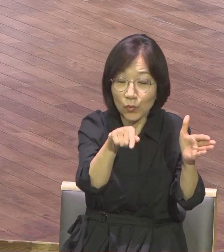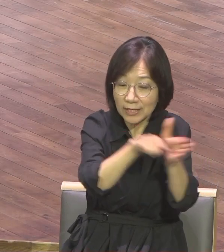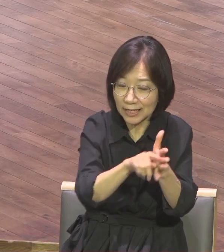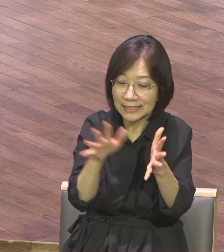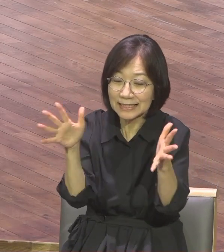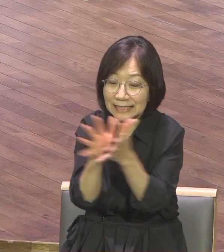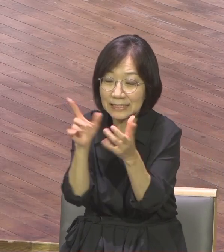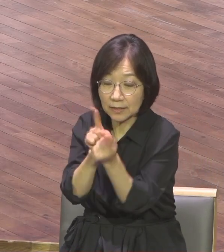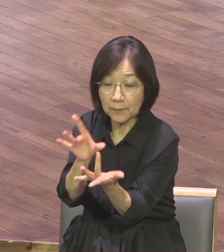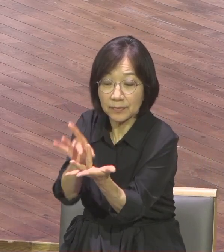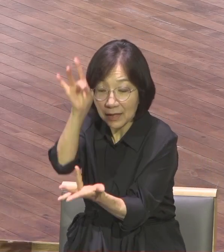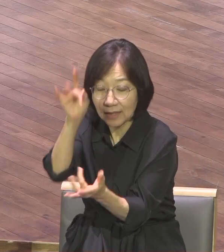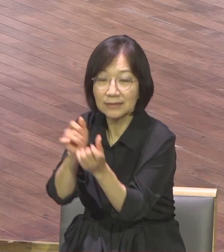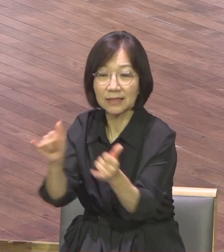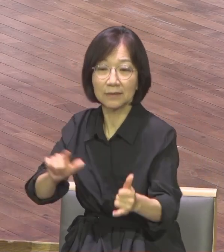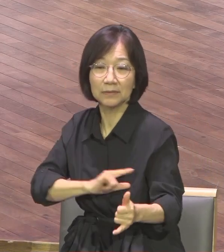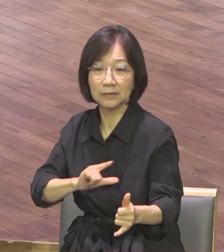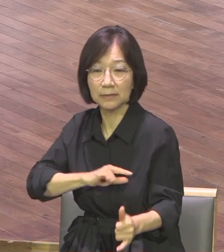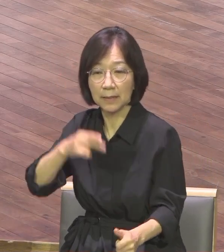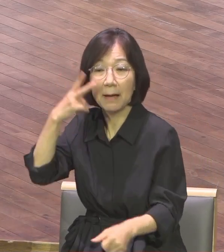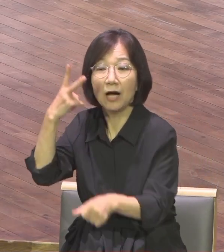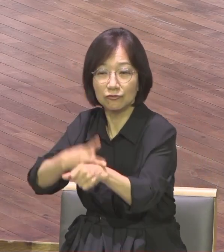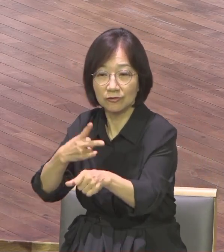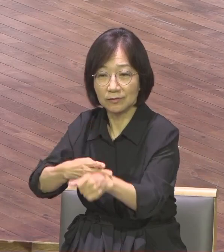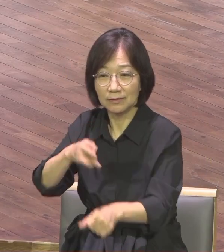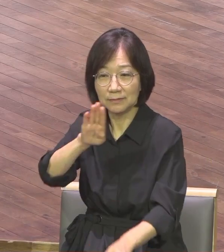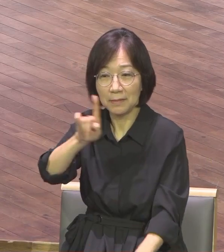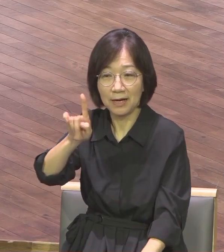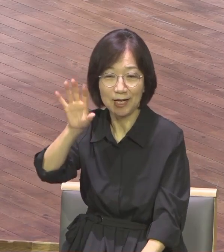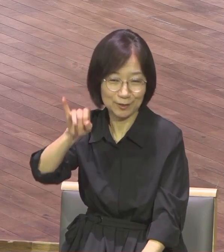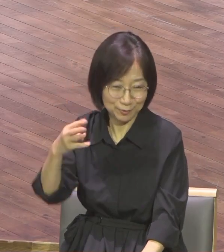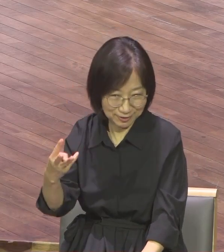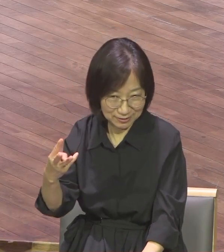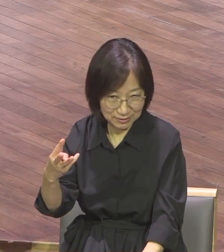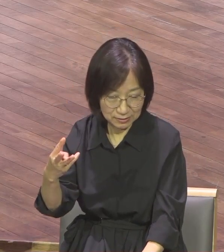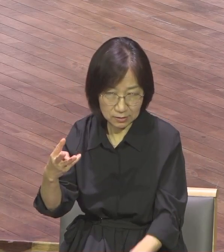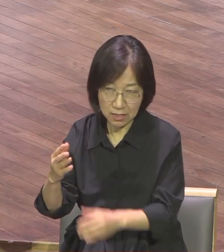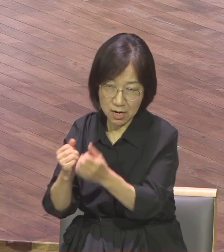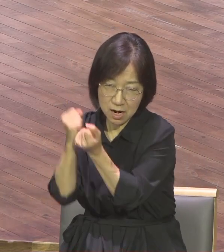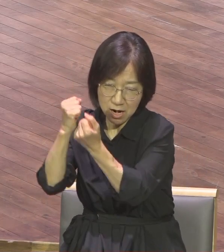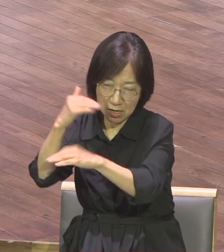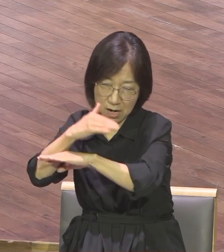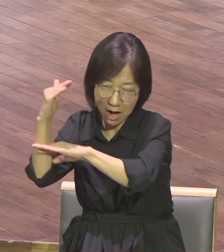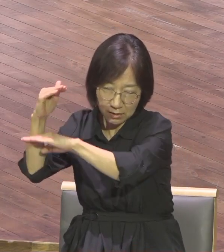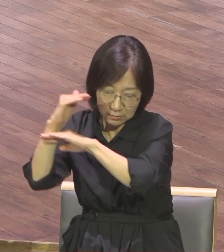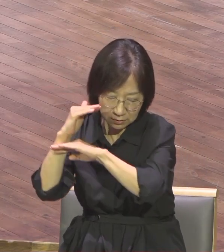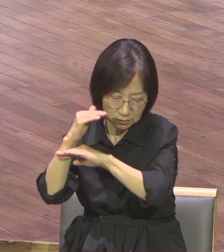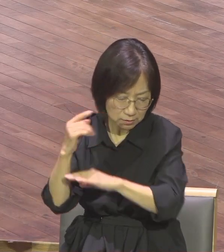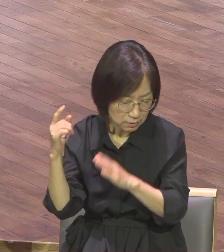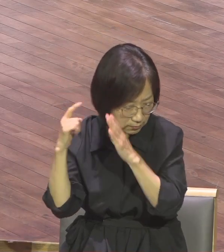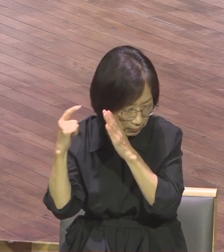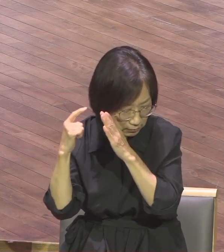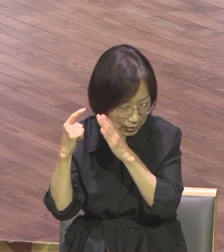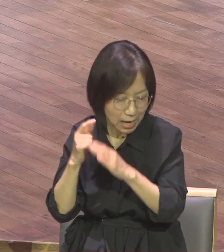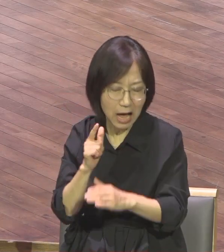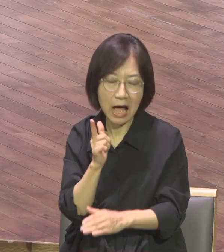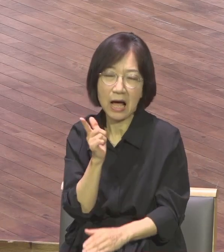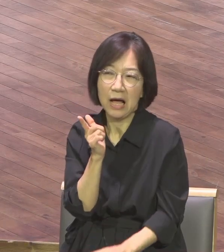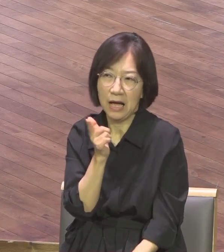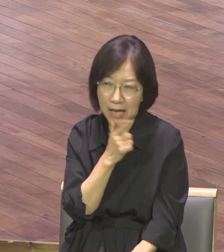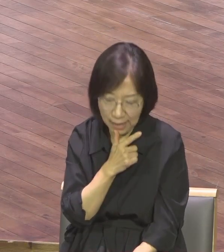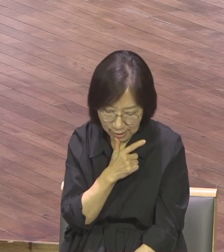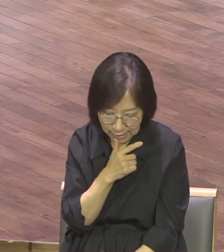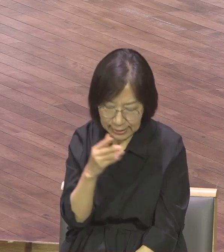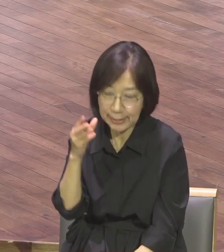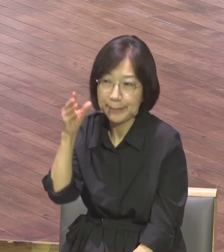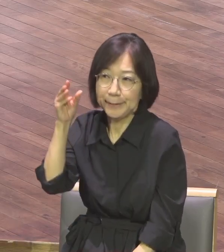자, 하나님이 이 특별 계획과 기대가 담긴 음성을 들은 아나니아가 뭐요? 즉시로 제가